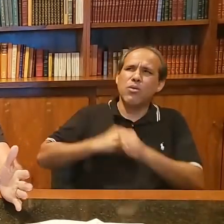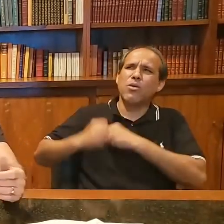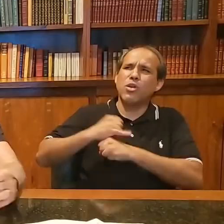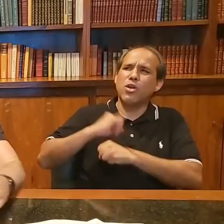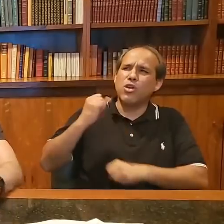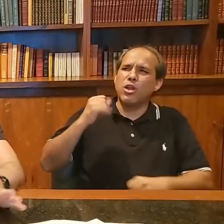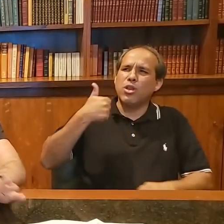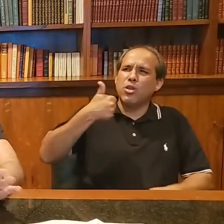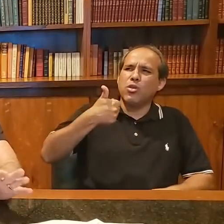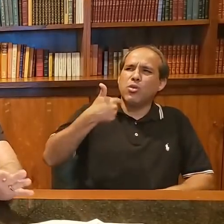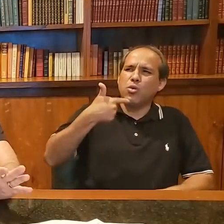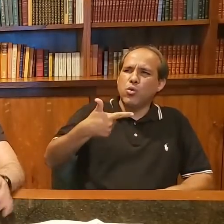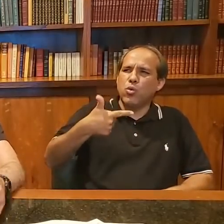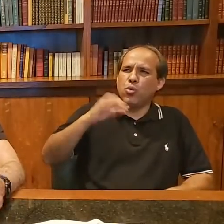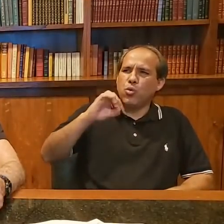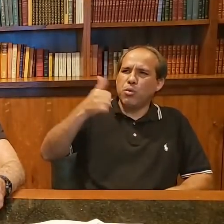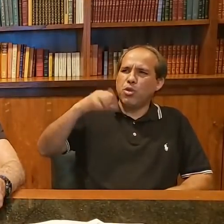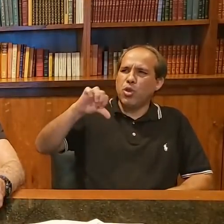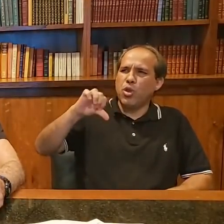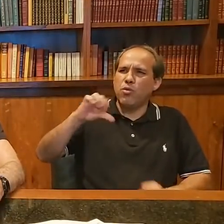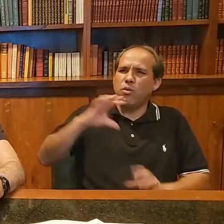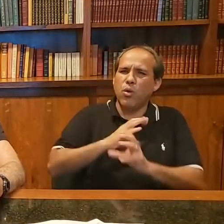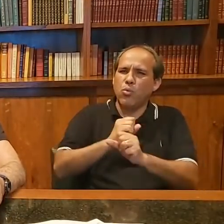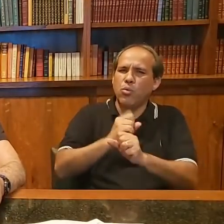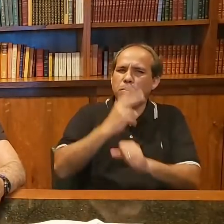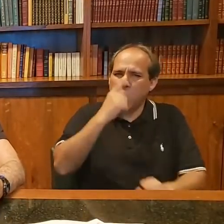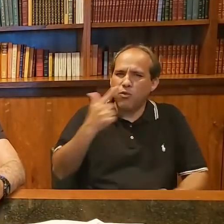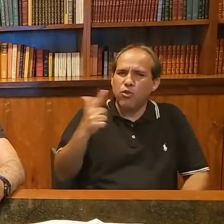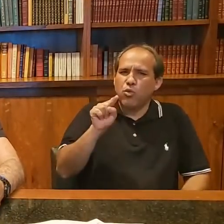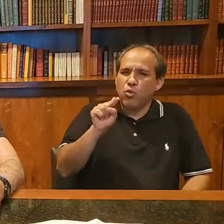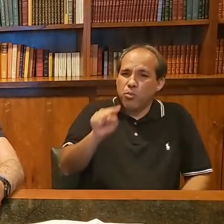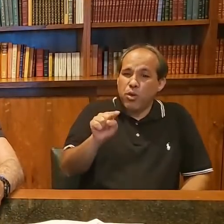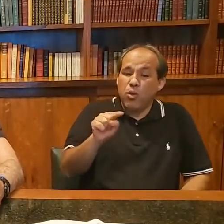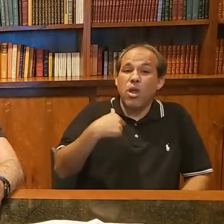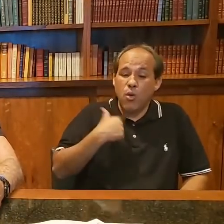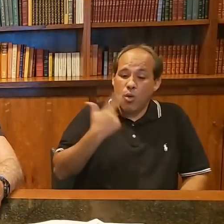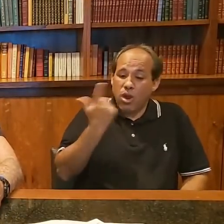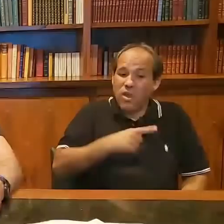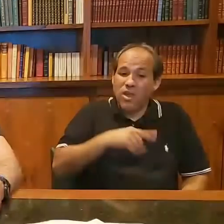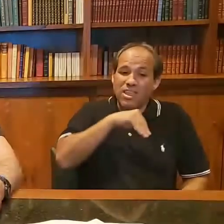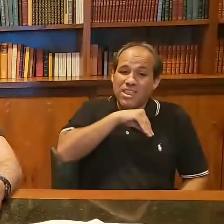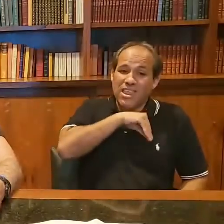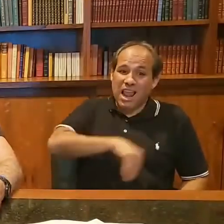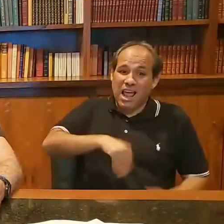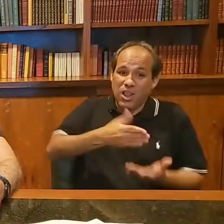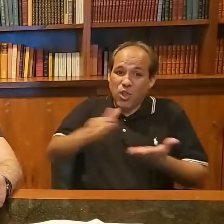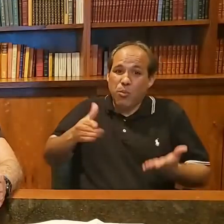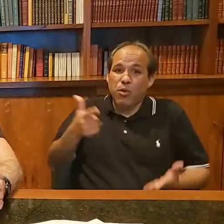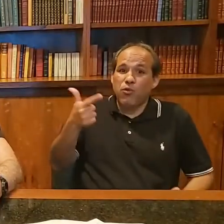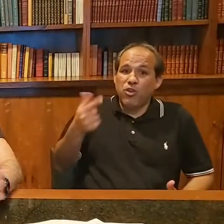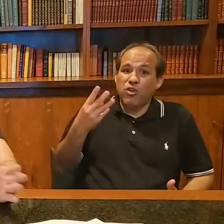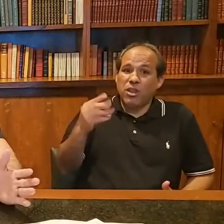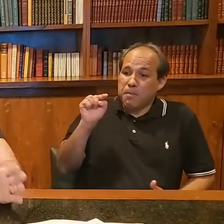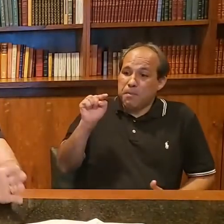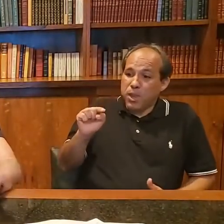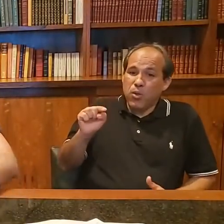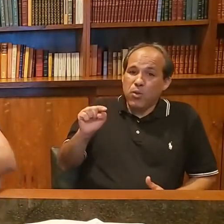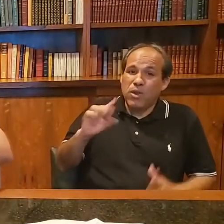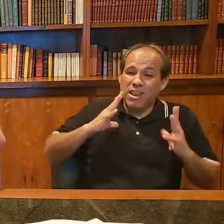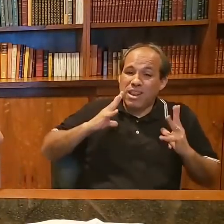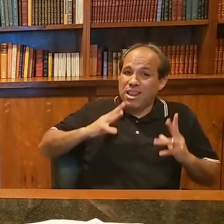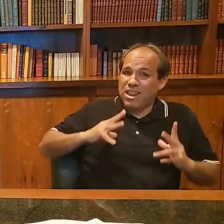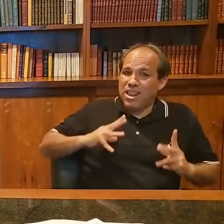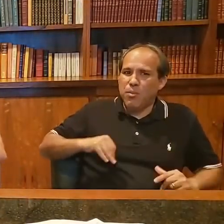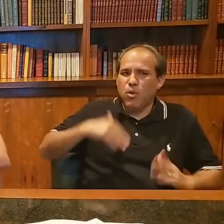23 mil líquidos. Eu vou arredondar para mais, para não. Eu ganho líquido, até o mês retrasado, 23 mil reais líquidos. Eu